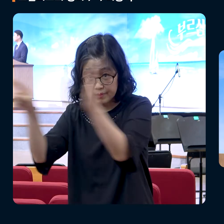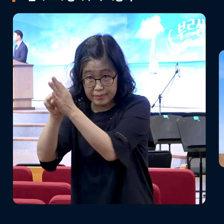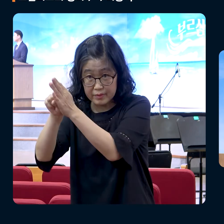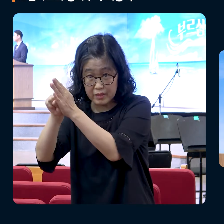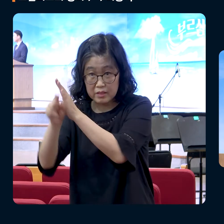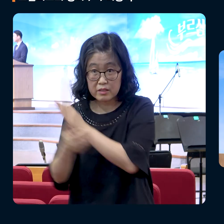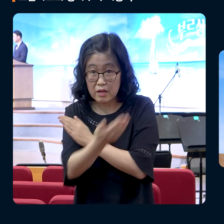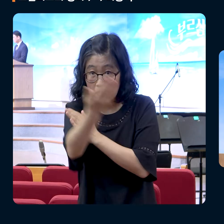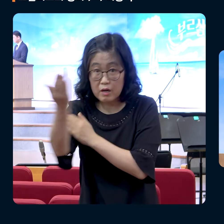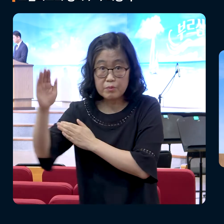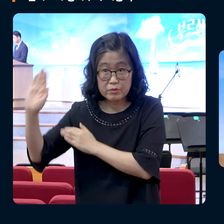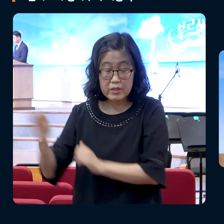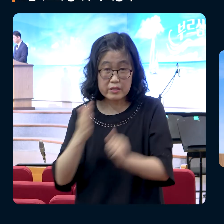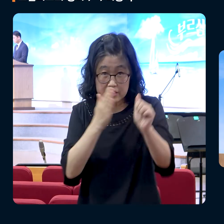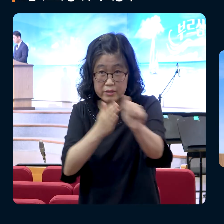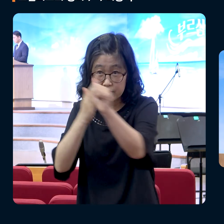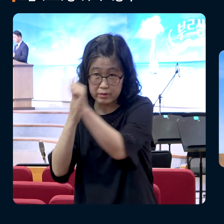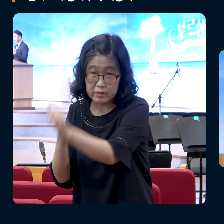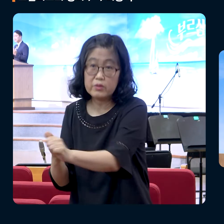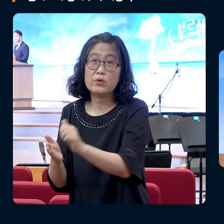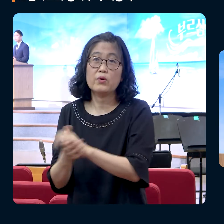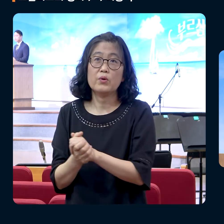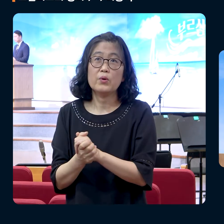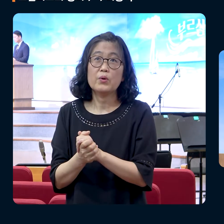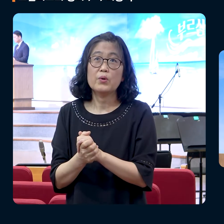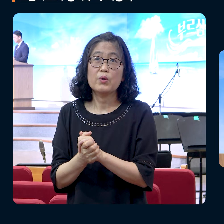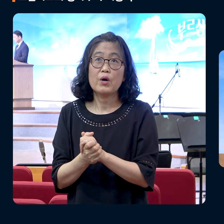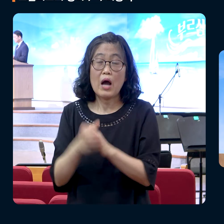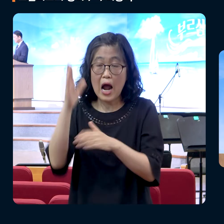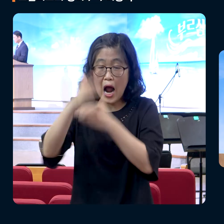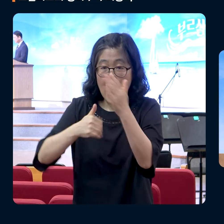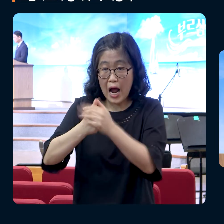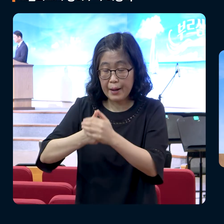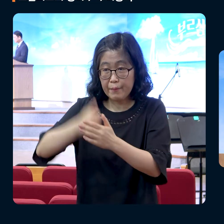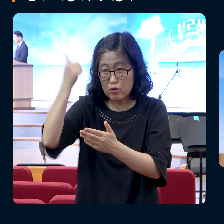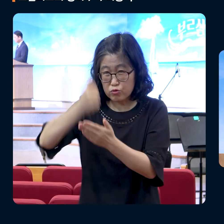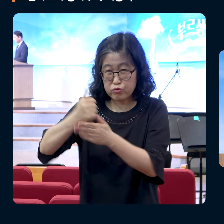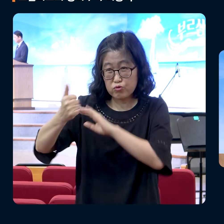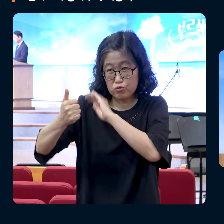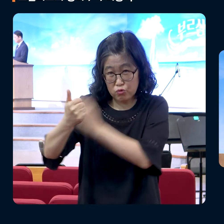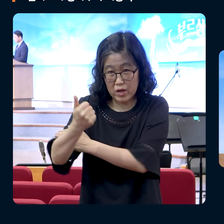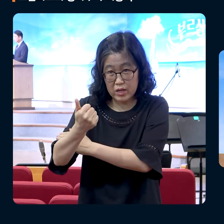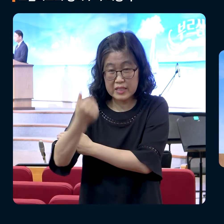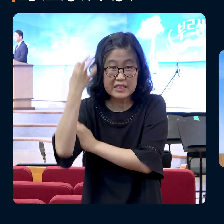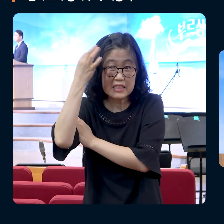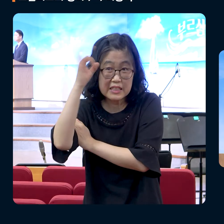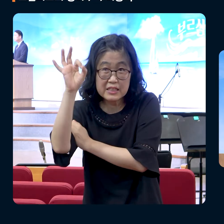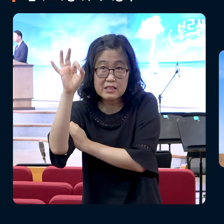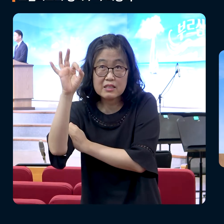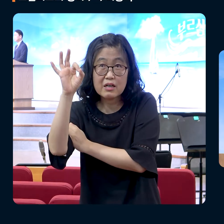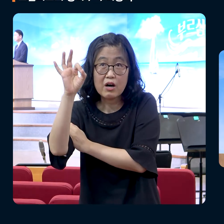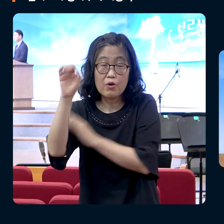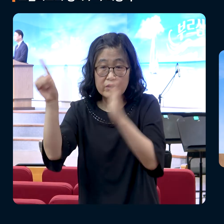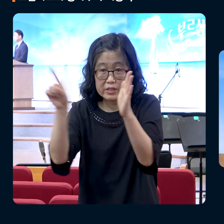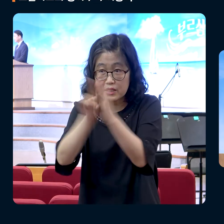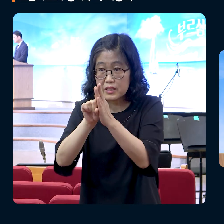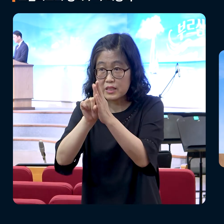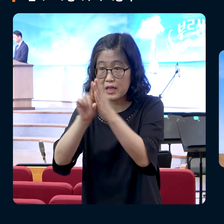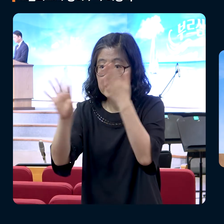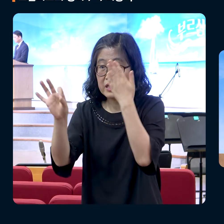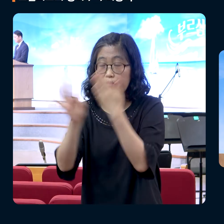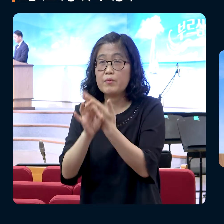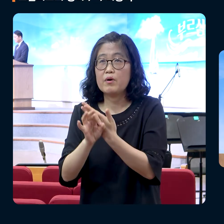저와 여러분들 되시기를 간절히 바랍니다. 그렇게 하나님의 주권을 인정하고 하나님의 신뢰하는 그런 우리들에게